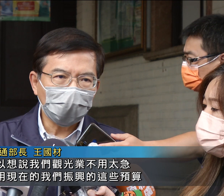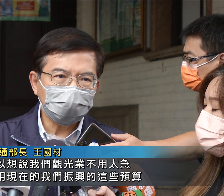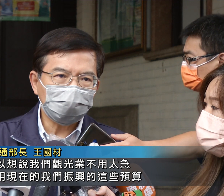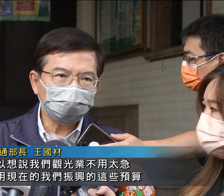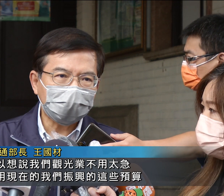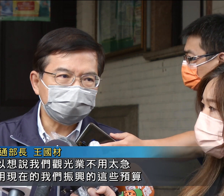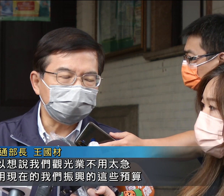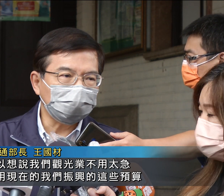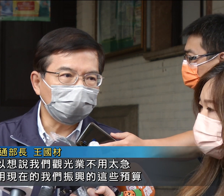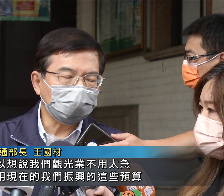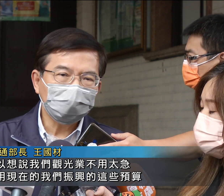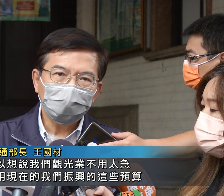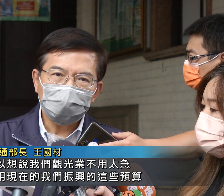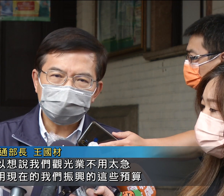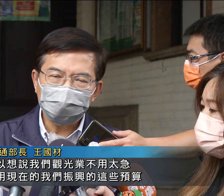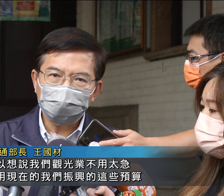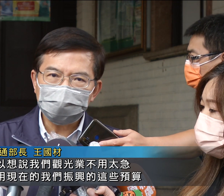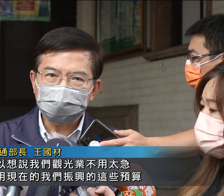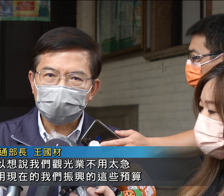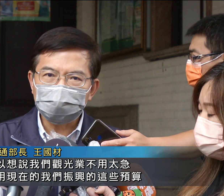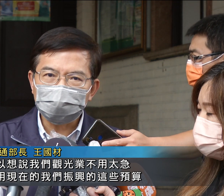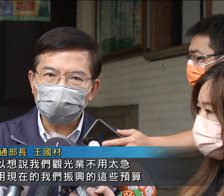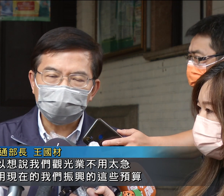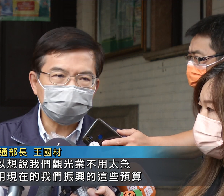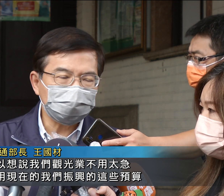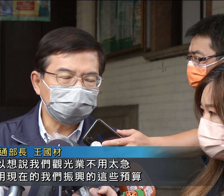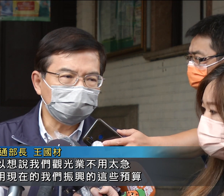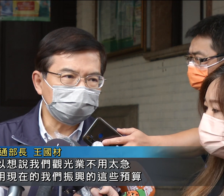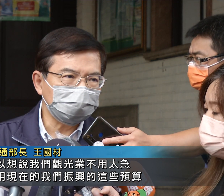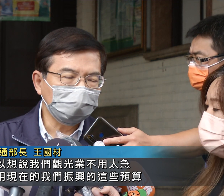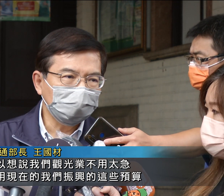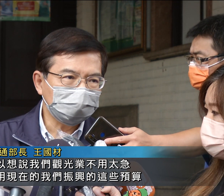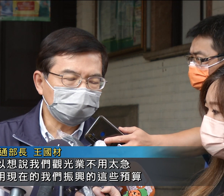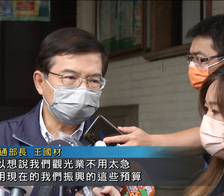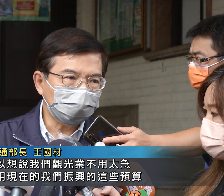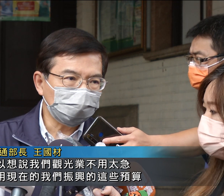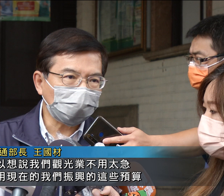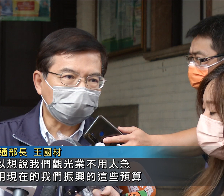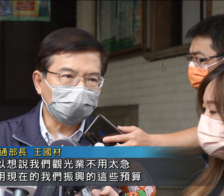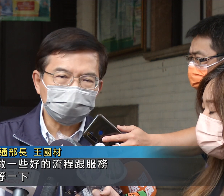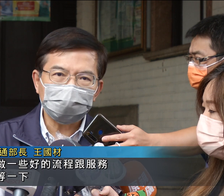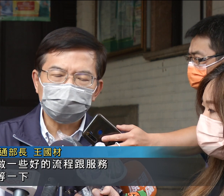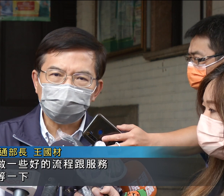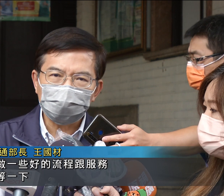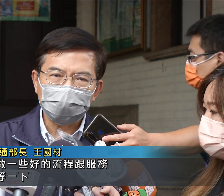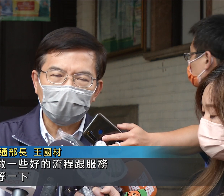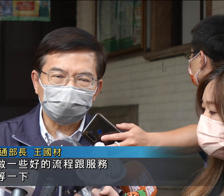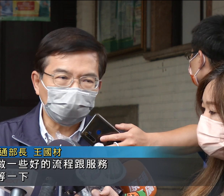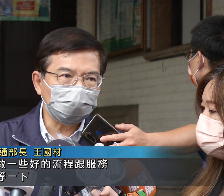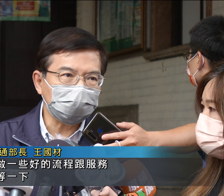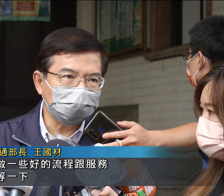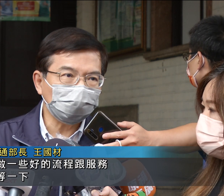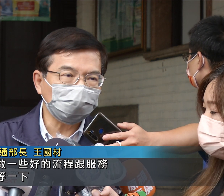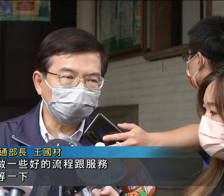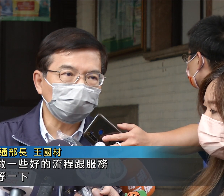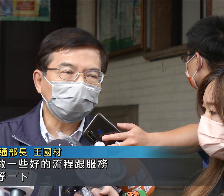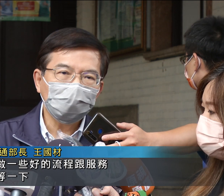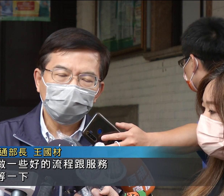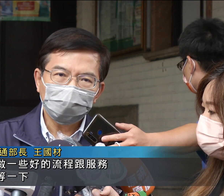业不用太急哈，先用现在的我们的振兴的这些预算哈，先做一些好的流程跟服务，那